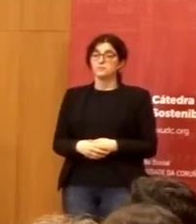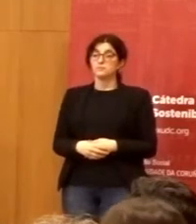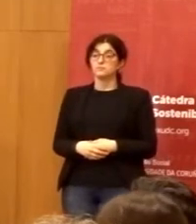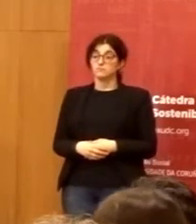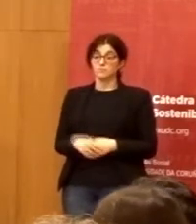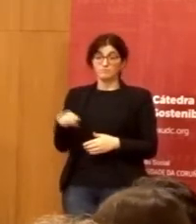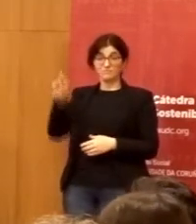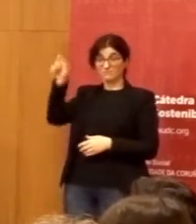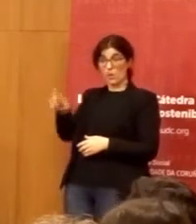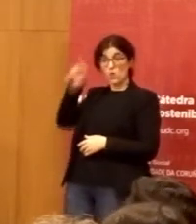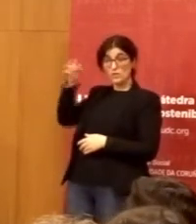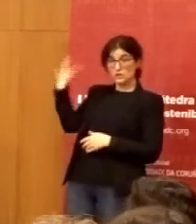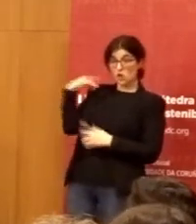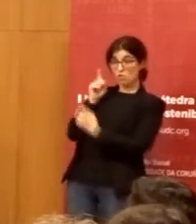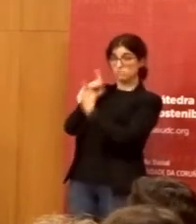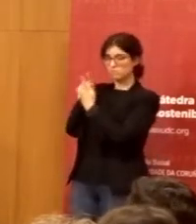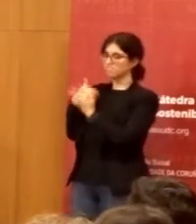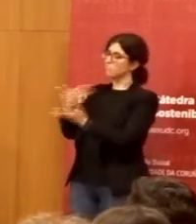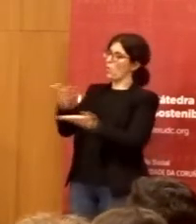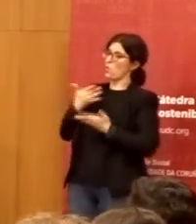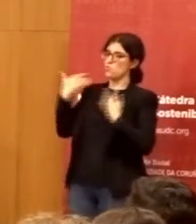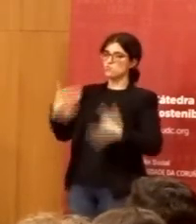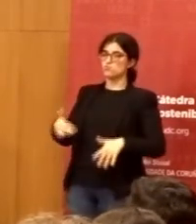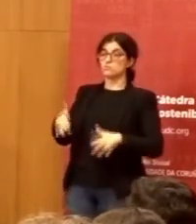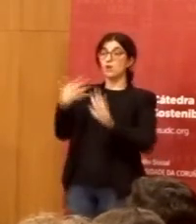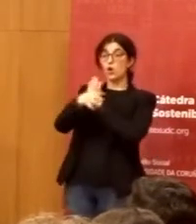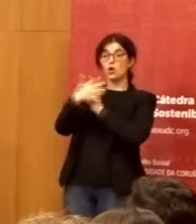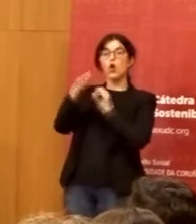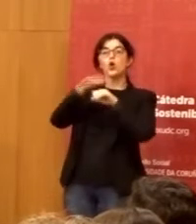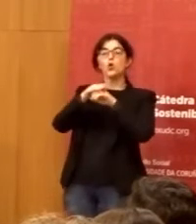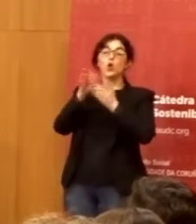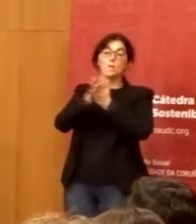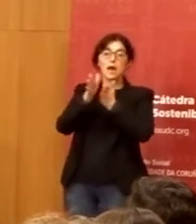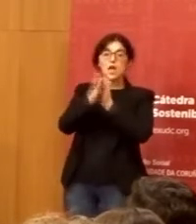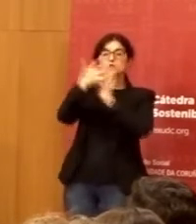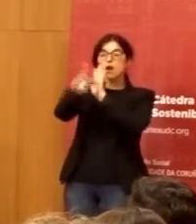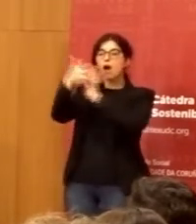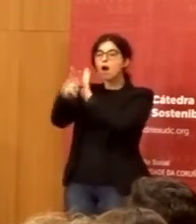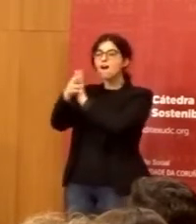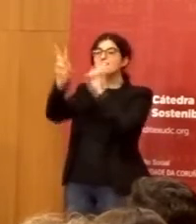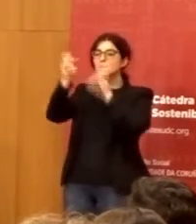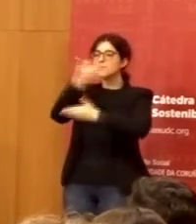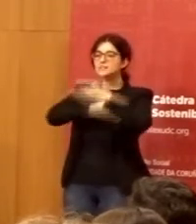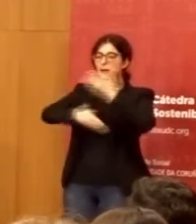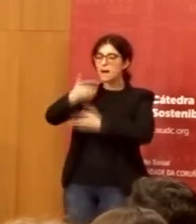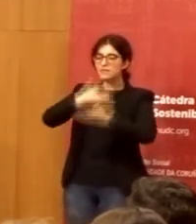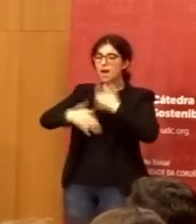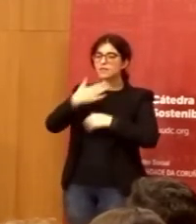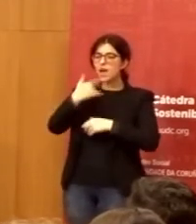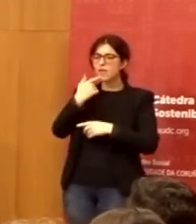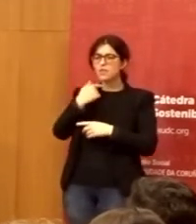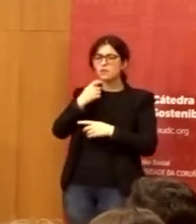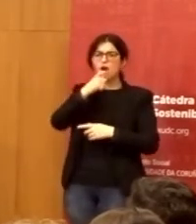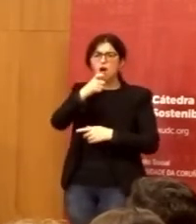Este profesor me ayudó mucho. Les explicó a mis compañeros que simplemente por tener una discapacidad no hay motivo para juzgar